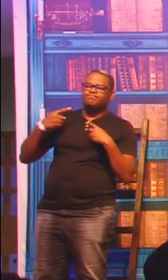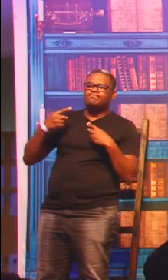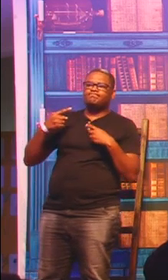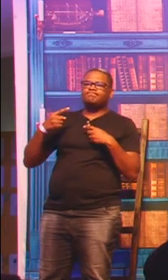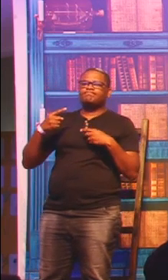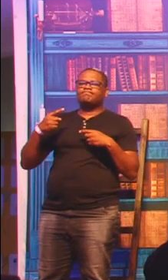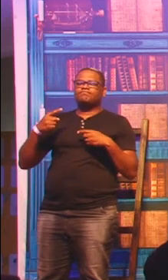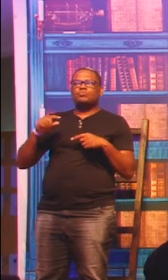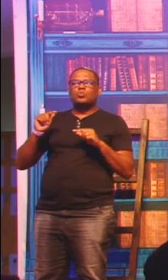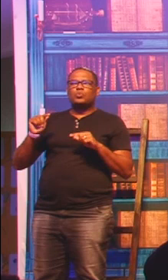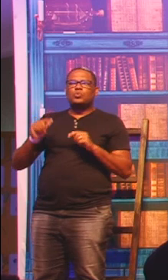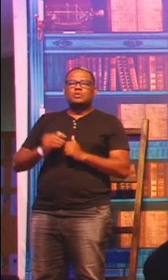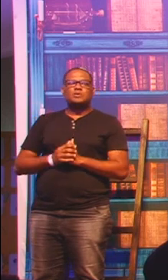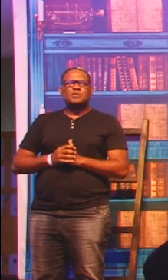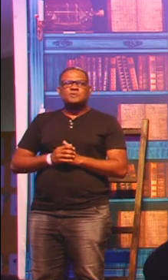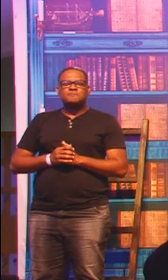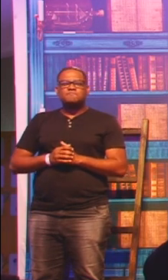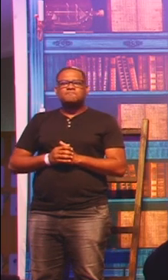né?